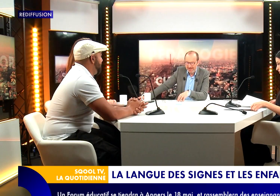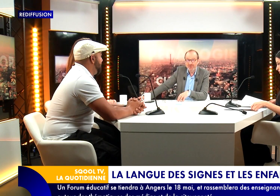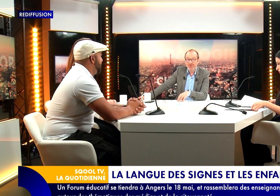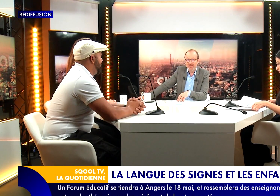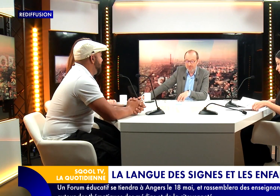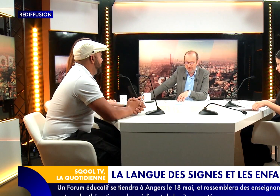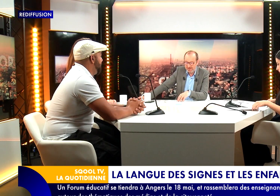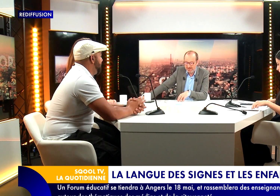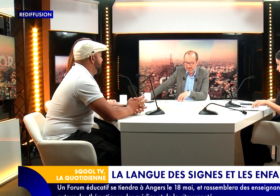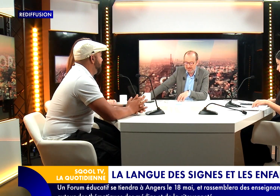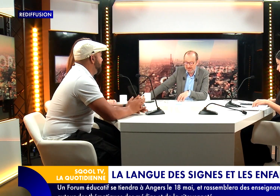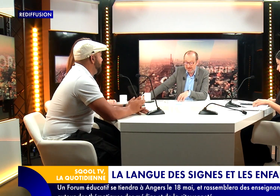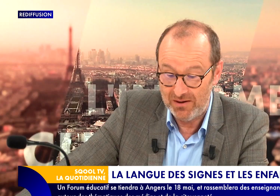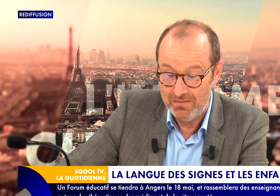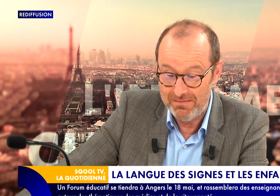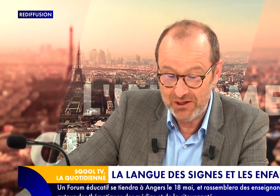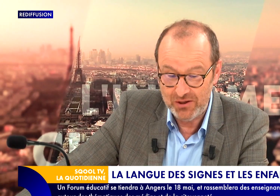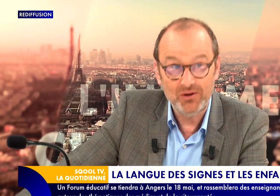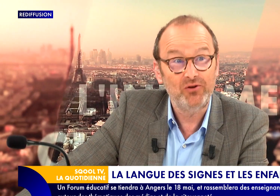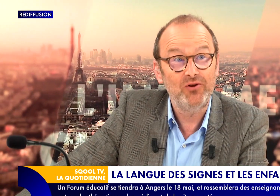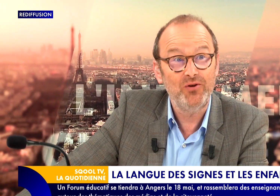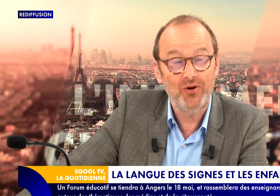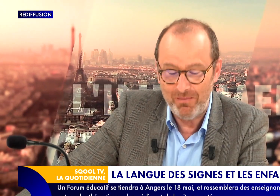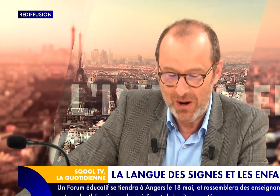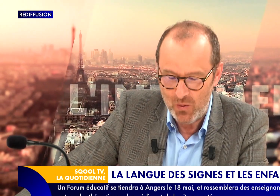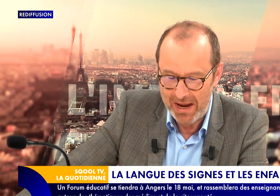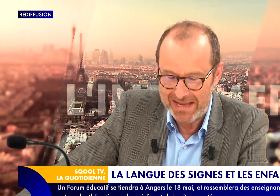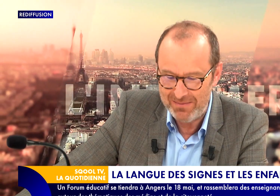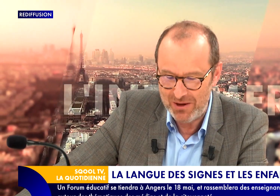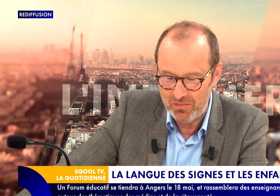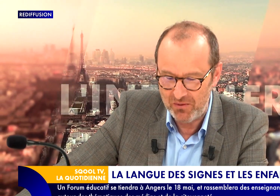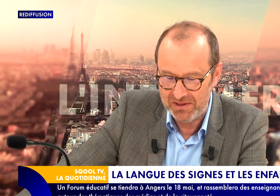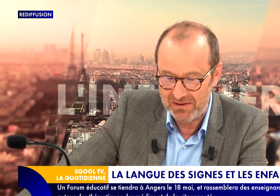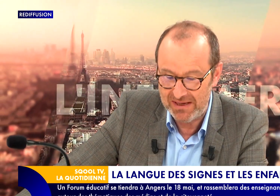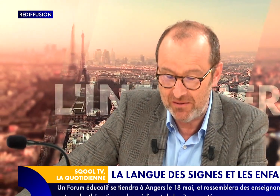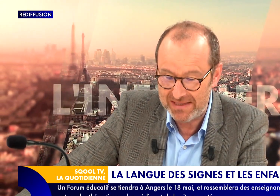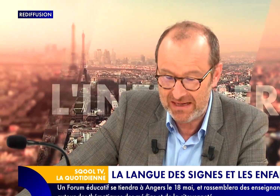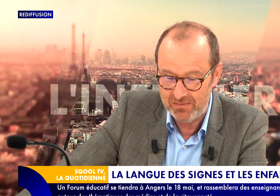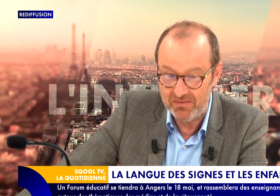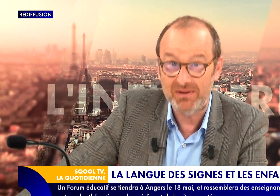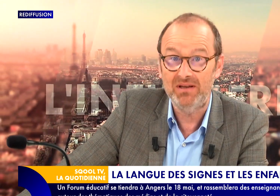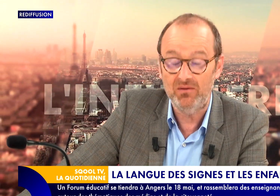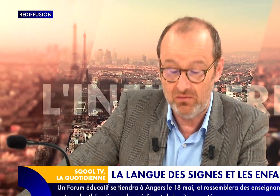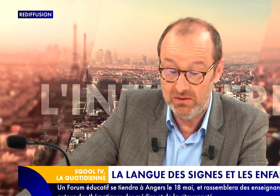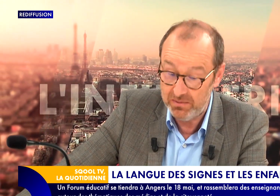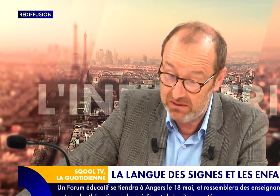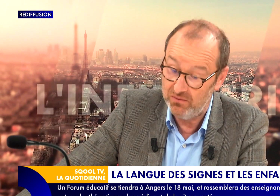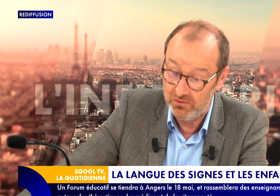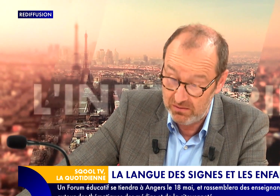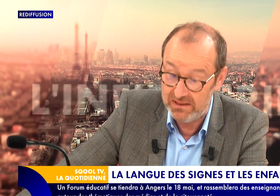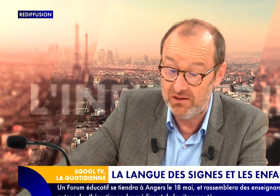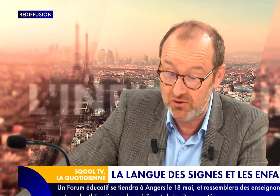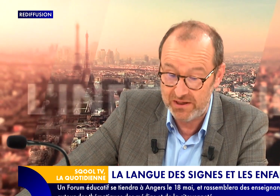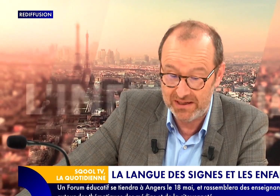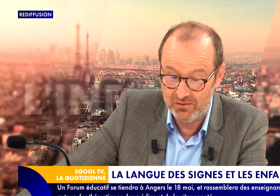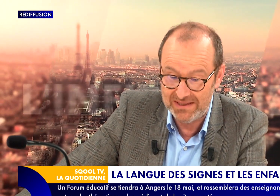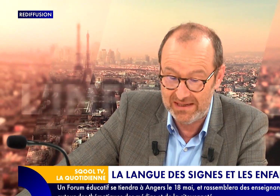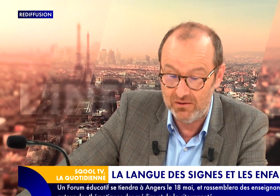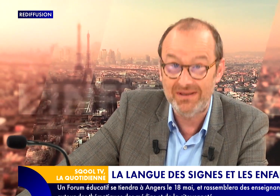Les sourds qui rencontrent des obstacles majeurs, académiques que professionnels, obstacles qui peuvent entraîner un taux de dépression, de suicide et de chômage accru, ainsi qu'un retard